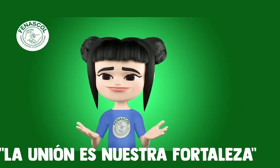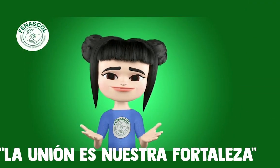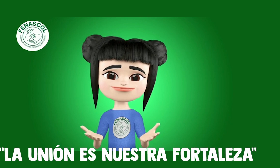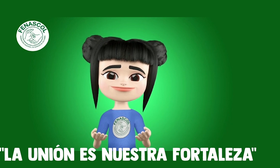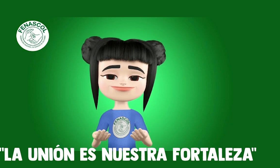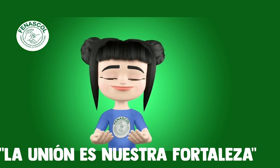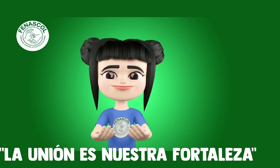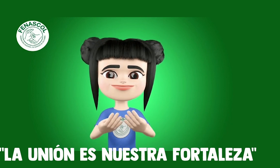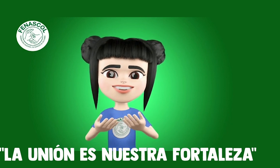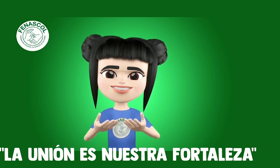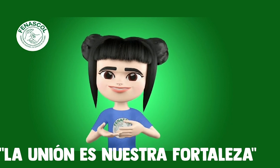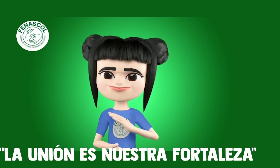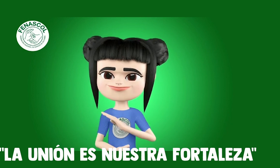es nuestra fortaleza.